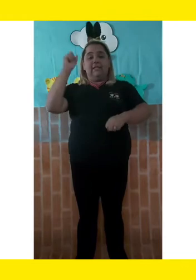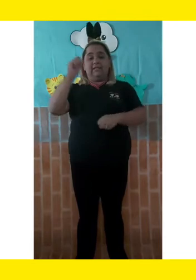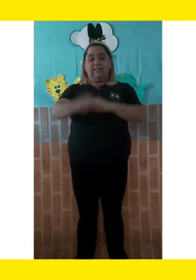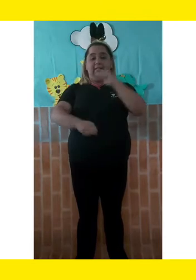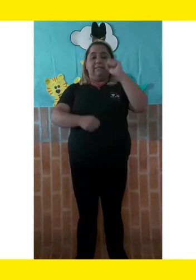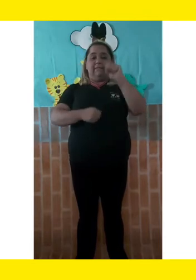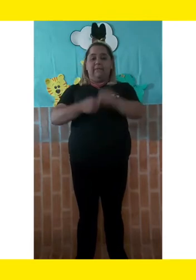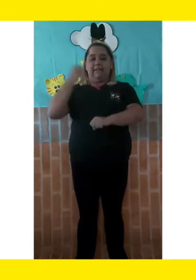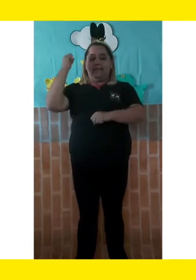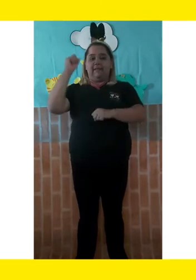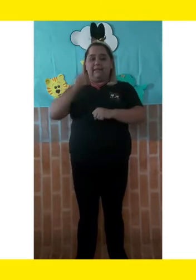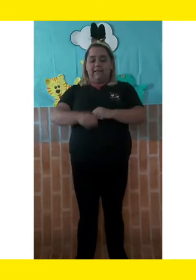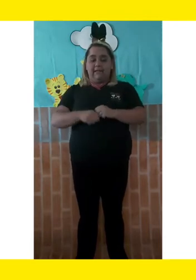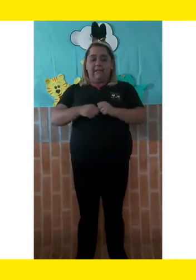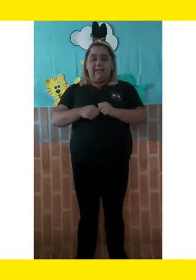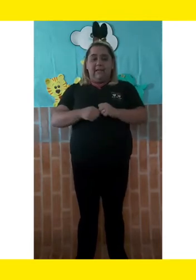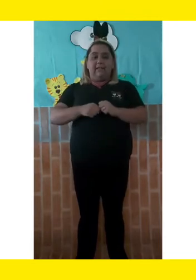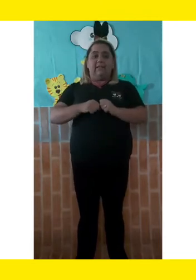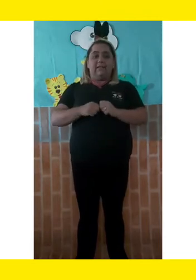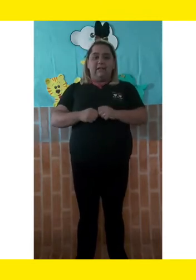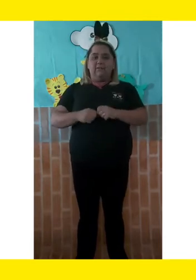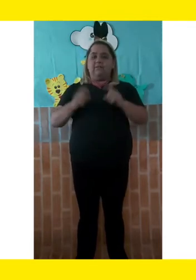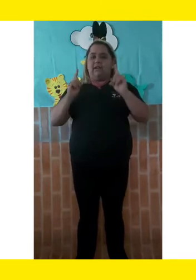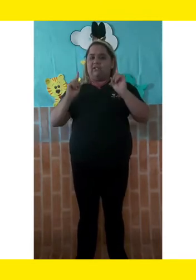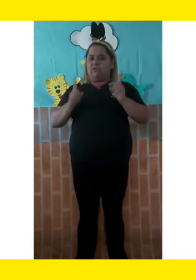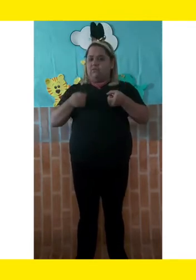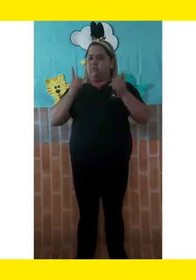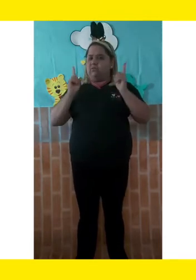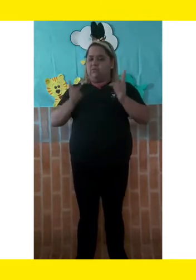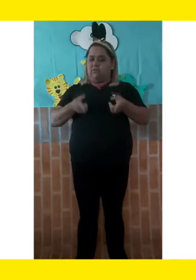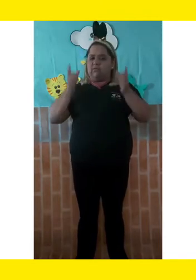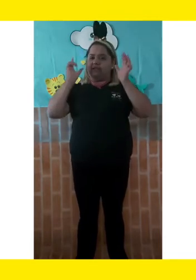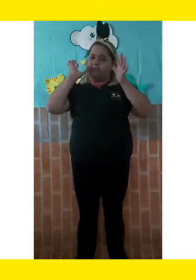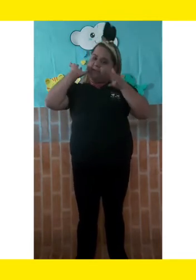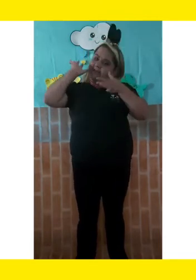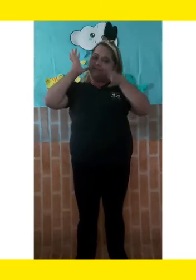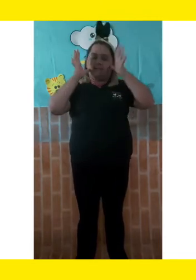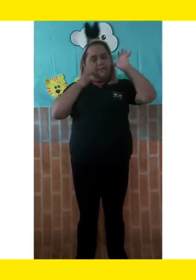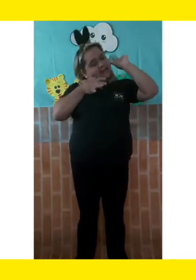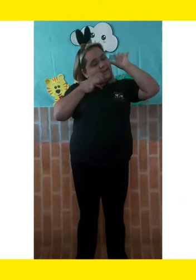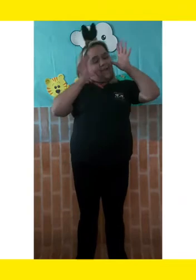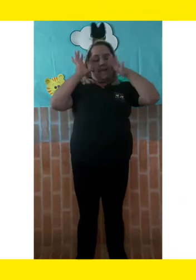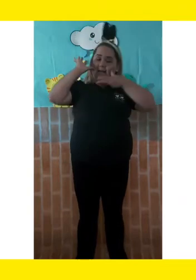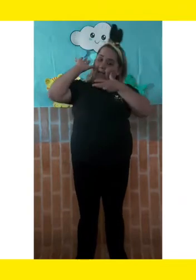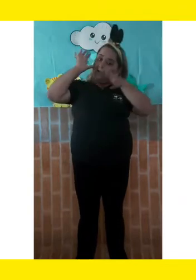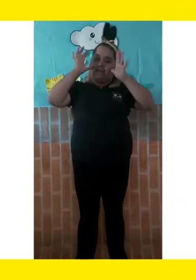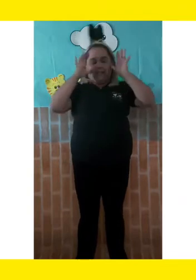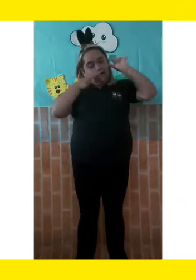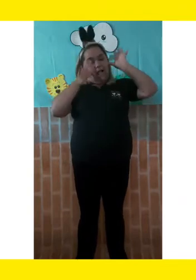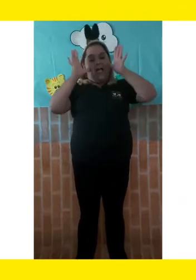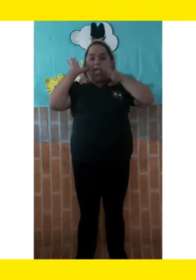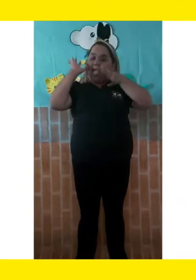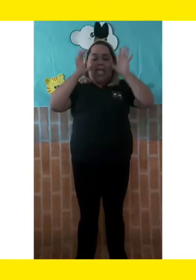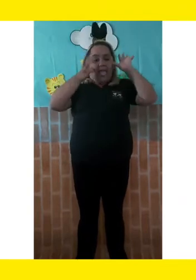lambreta, tem um cachorro que faz uma careta, é,